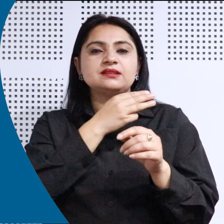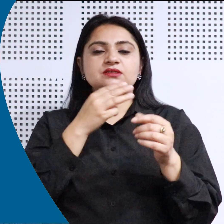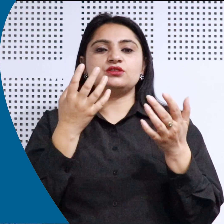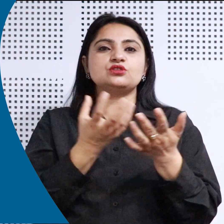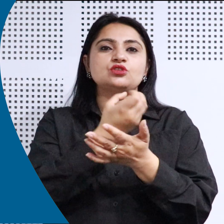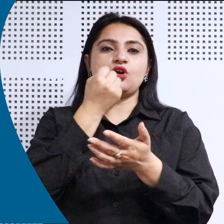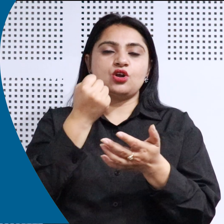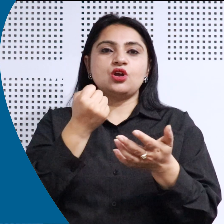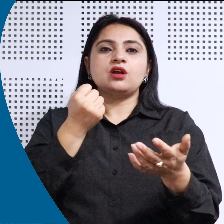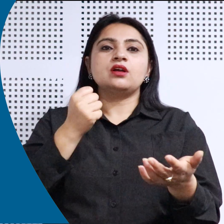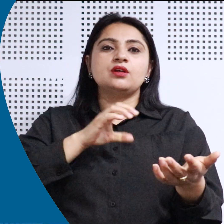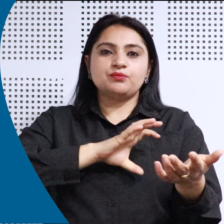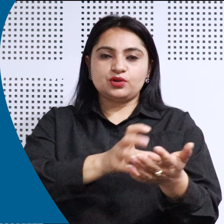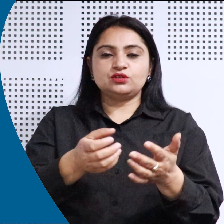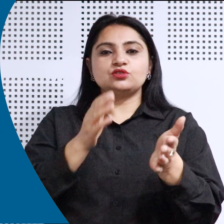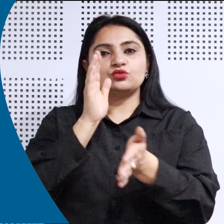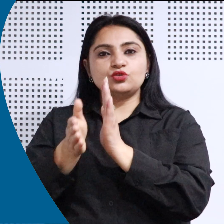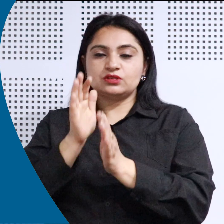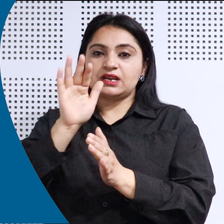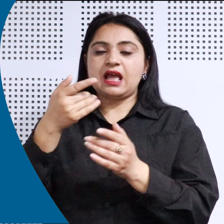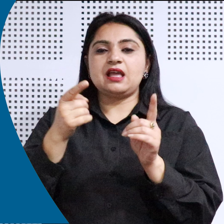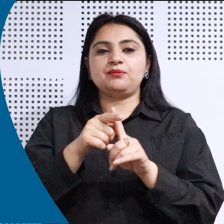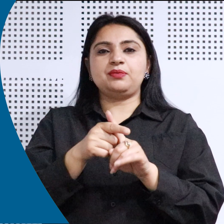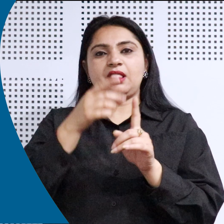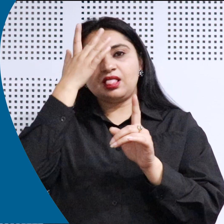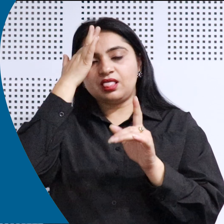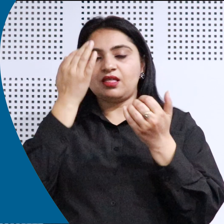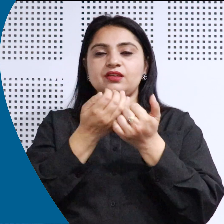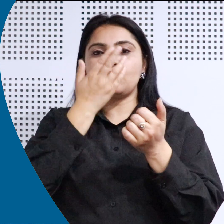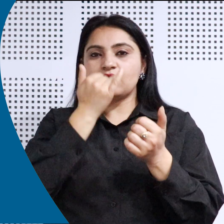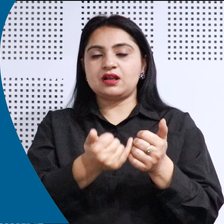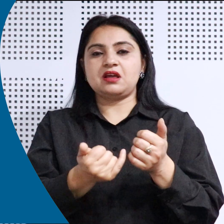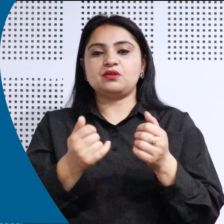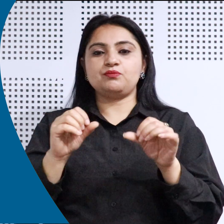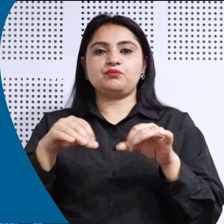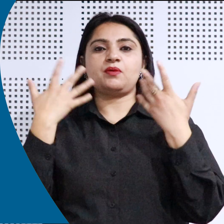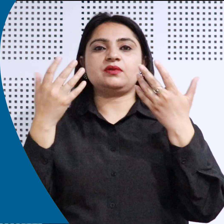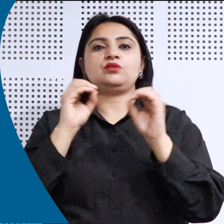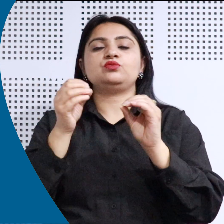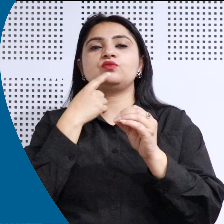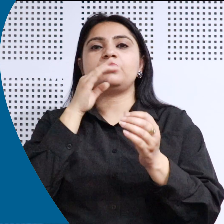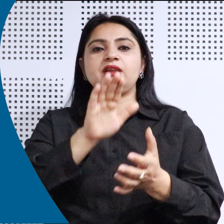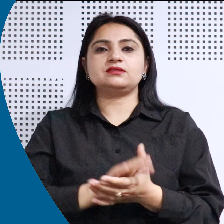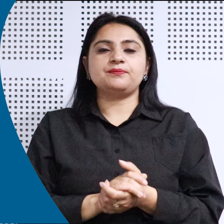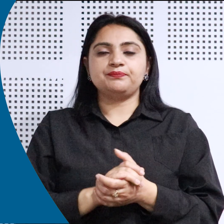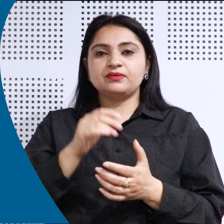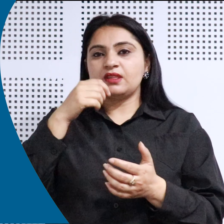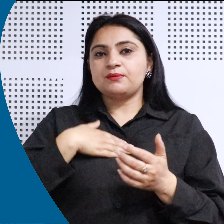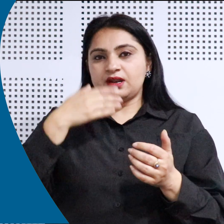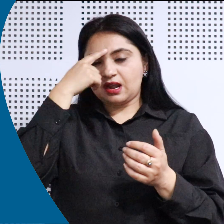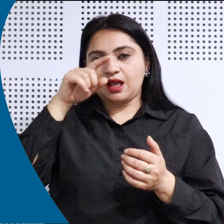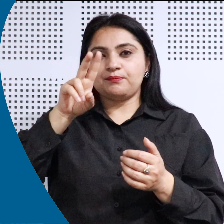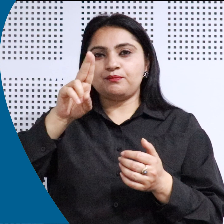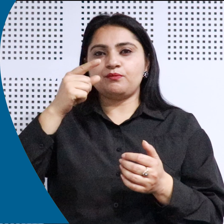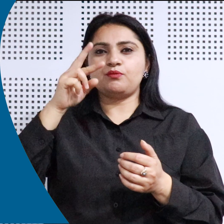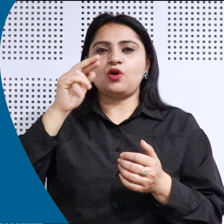संघ र प्रदेशको योजना आए पनि मनलाग्दी गरिएका कारण प्रभावकारी नभएको बताउँदै आउँछन्। मेरो नाम भरत विष्ट, टिकापुर कैलाली,